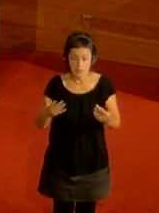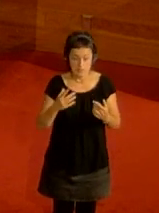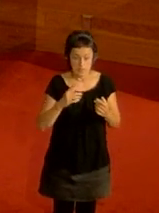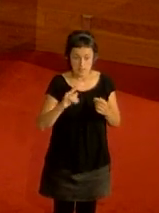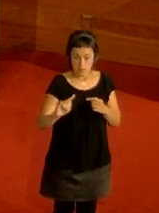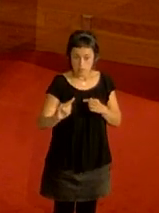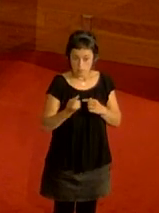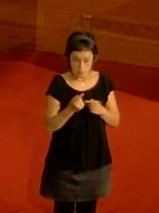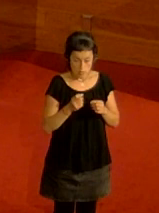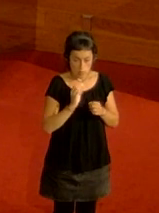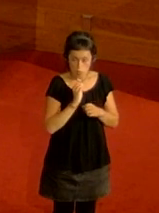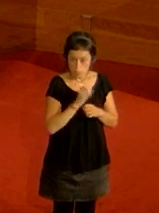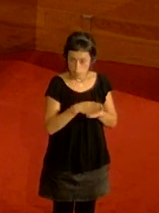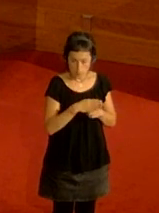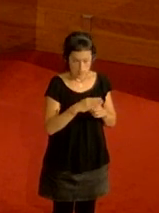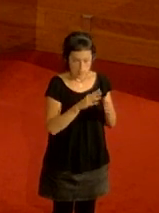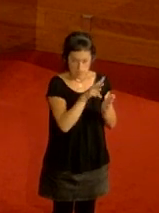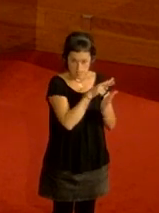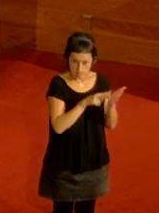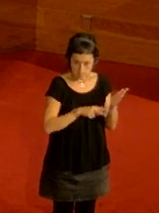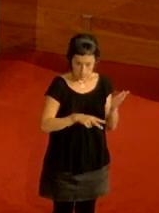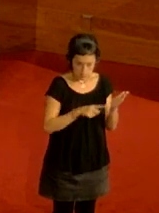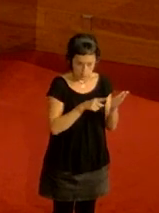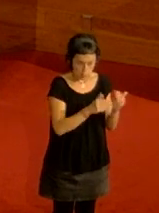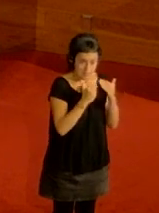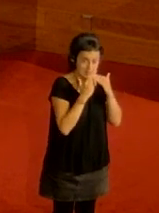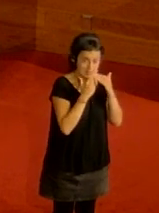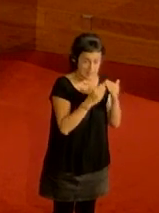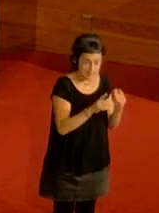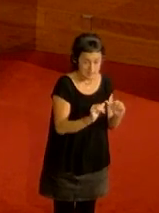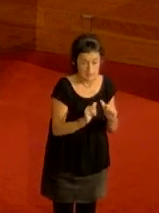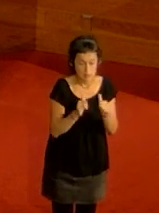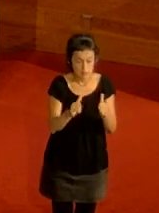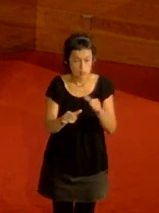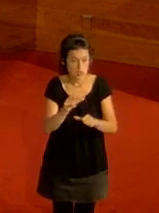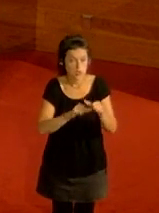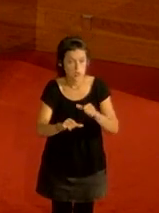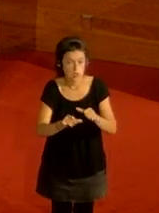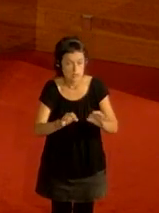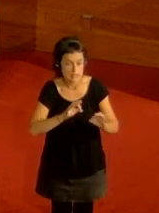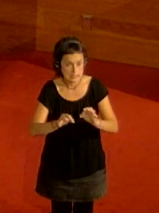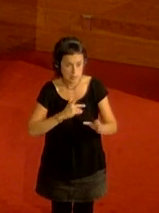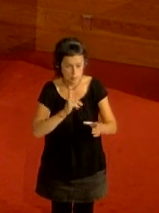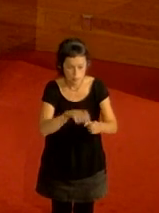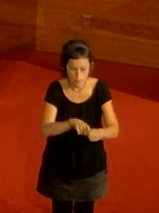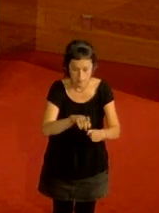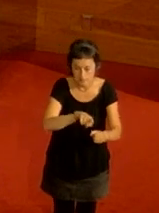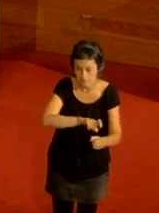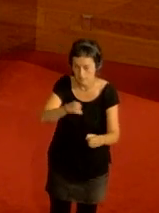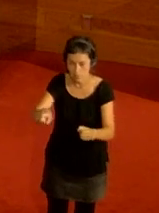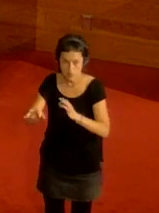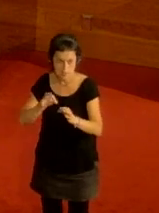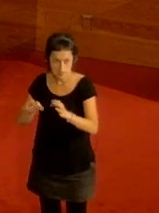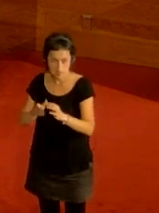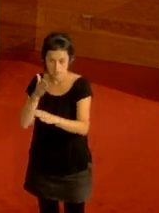de un club de lectura el club de lectura le llevó a una asociación en la que hacían teatro de esa asociación que hacían teatro iban al teatro